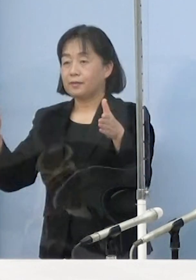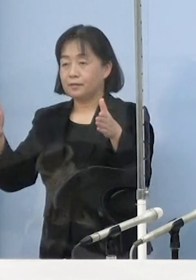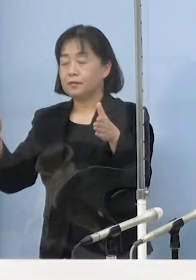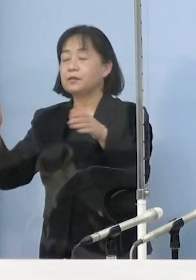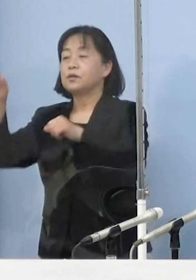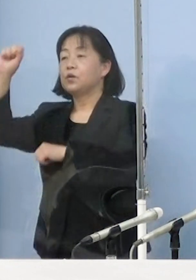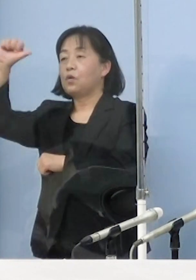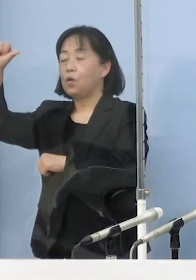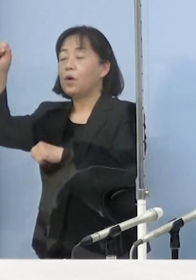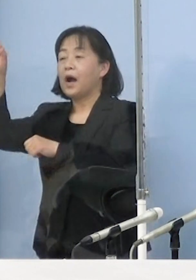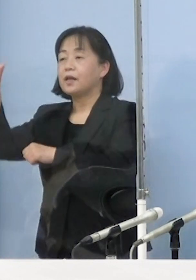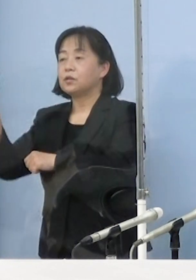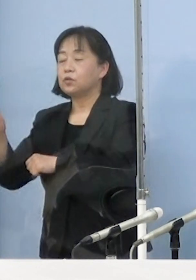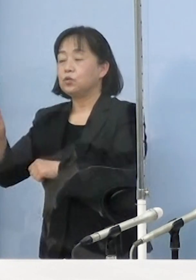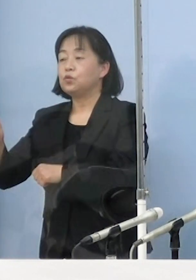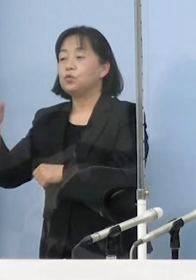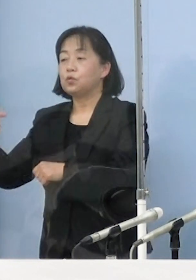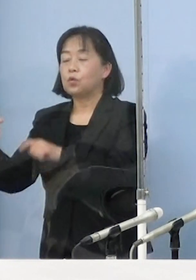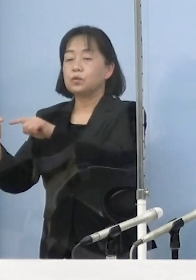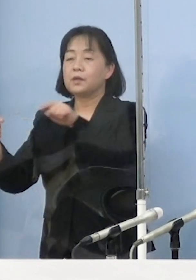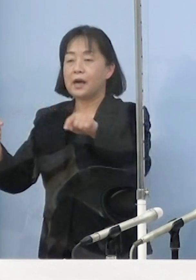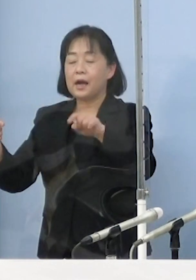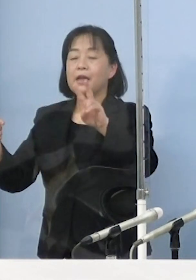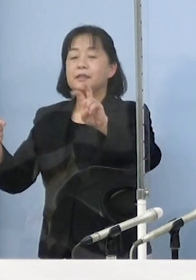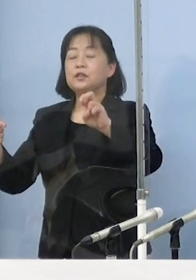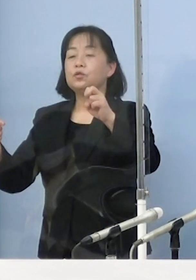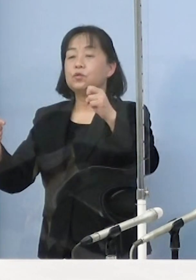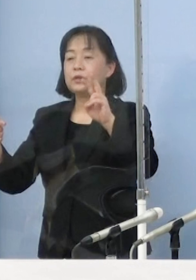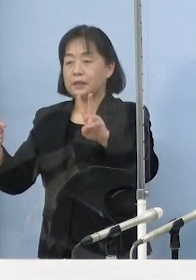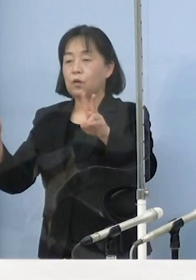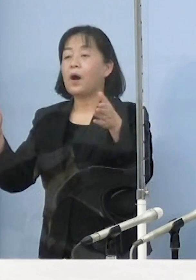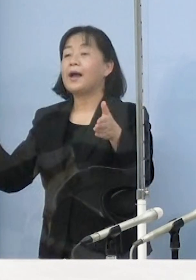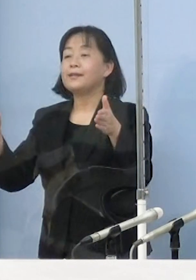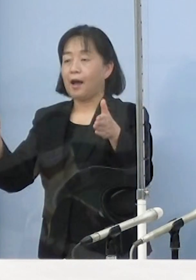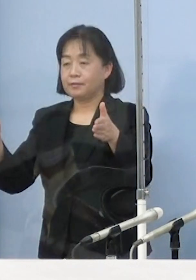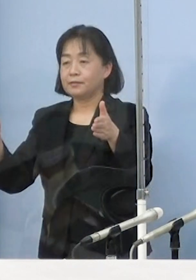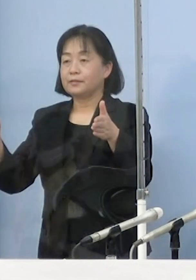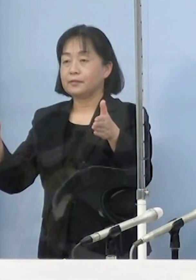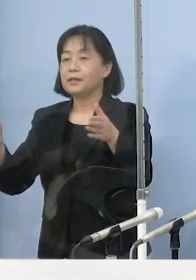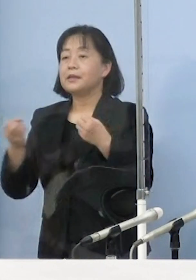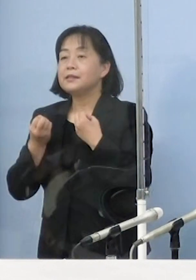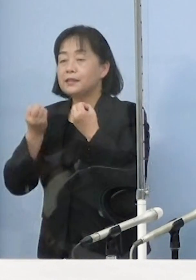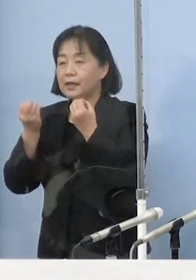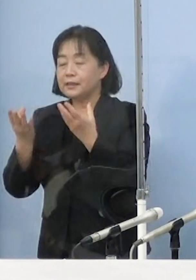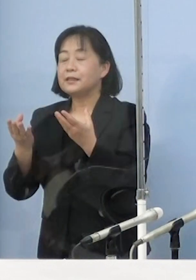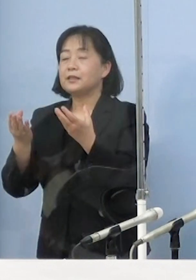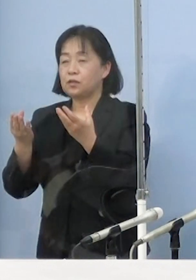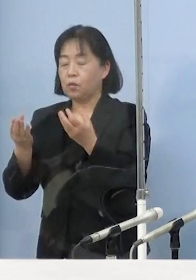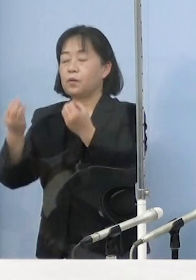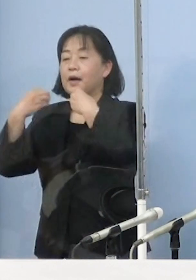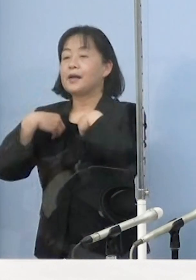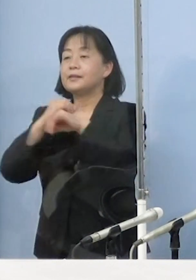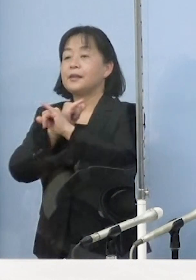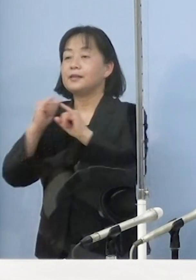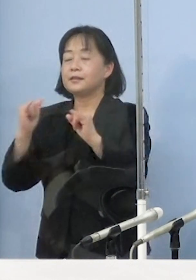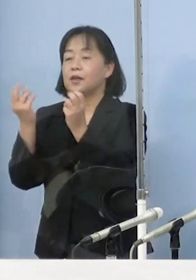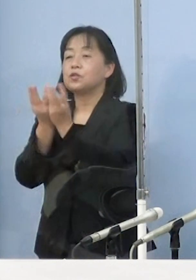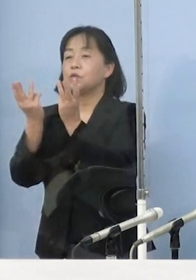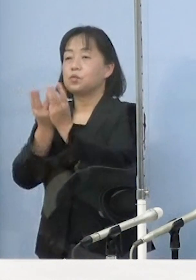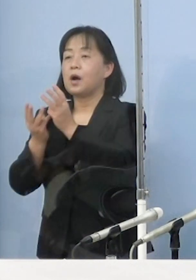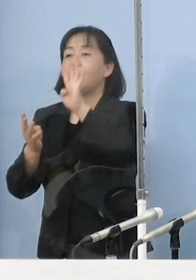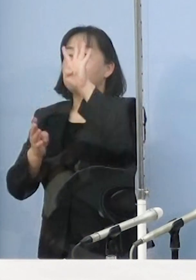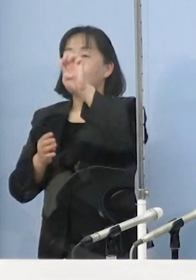は5月の16日から5月の22日新規感染者数については